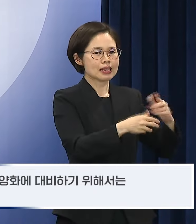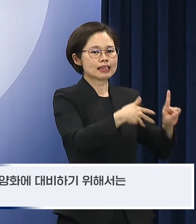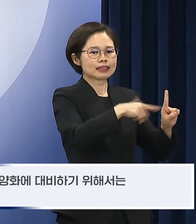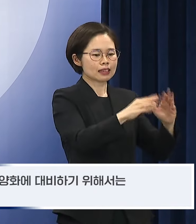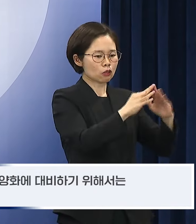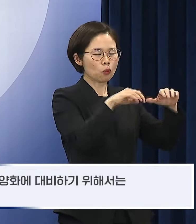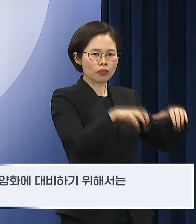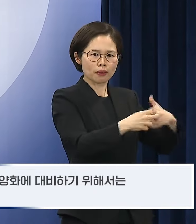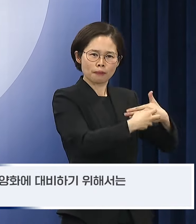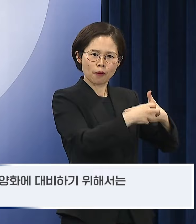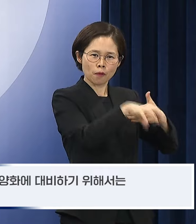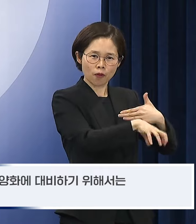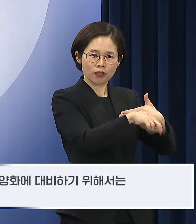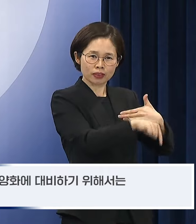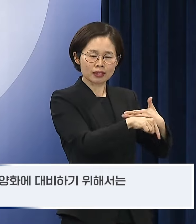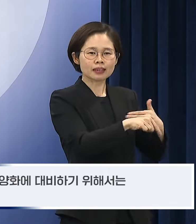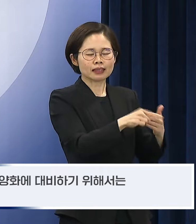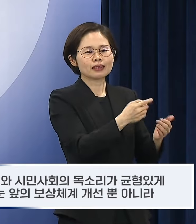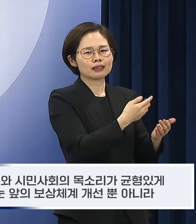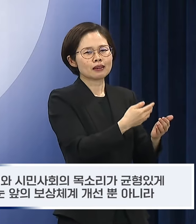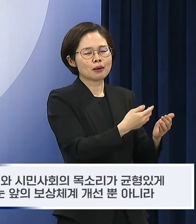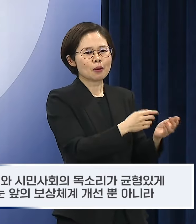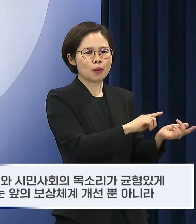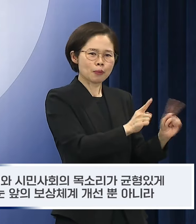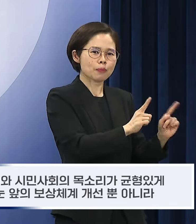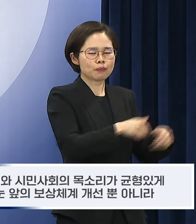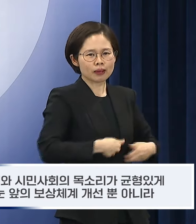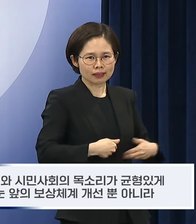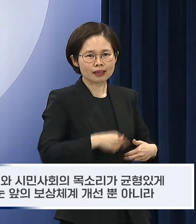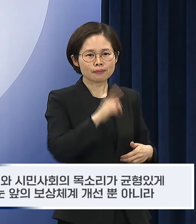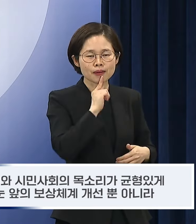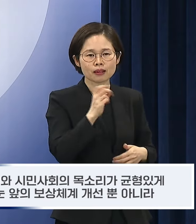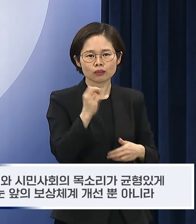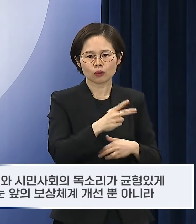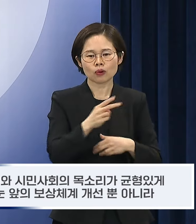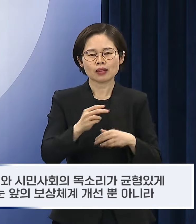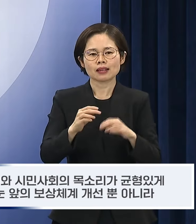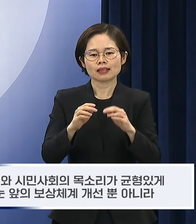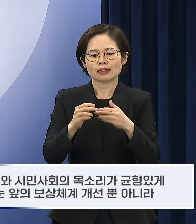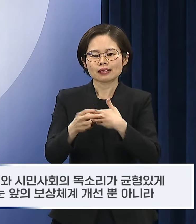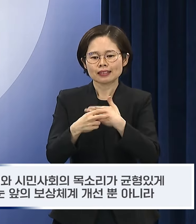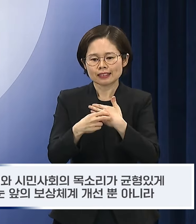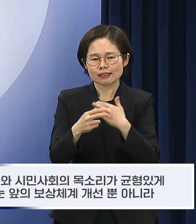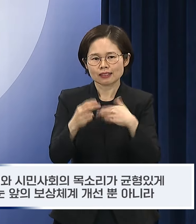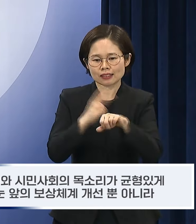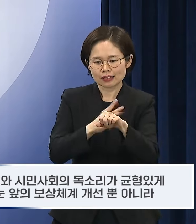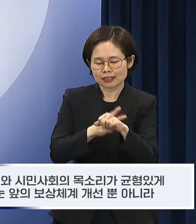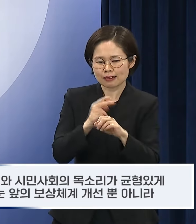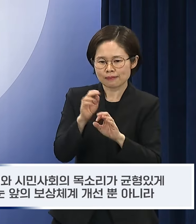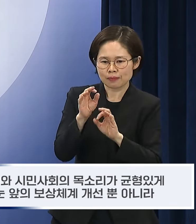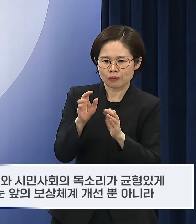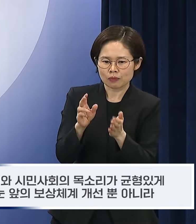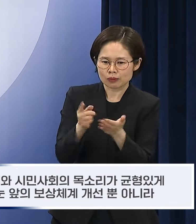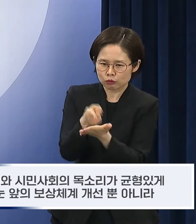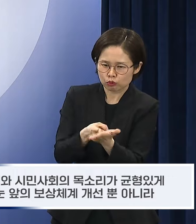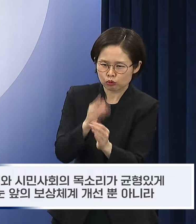것이 중요하다는 의견과 의료사고 처리 특례법 제정에 대해서는 의료계와